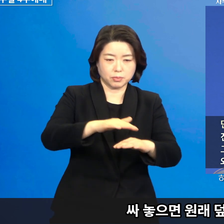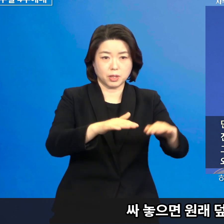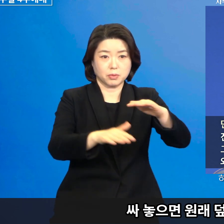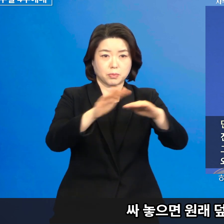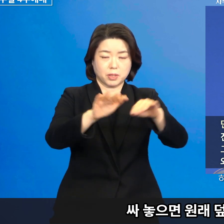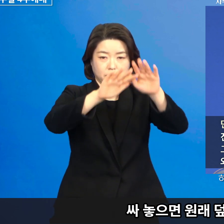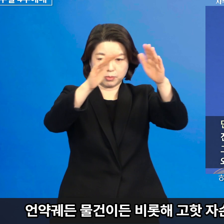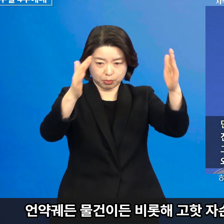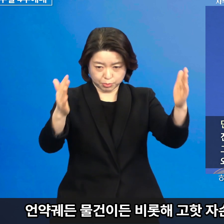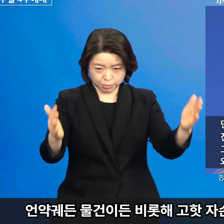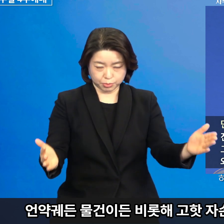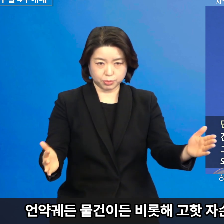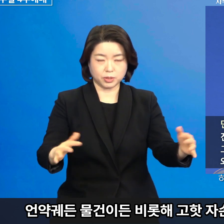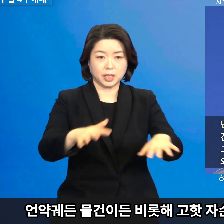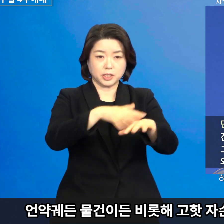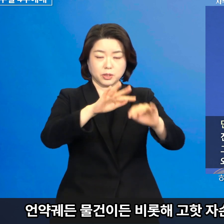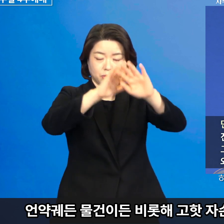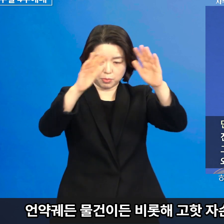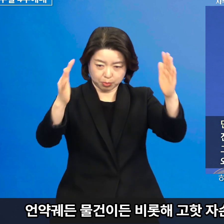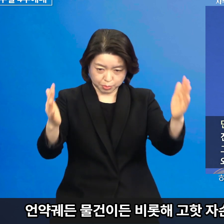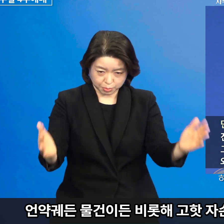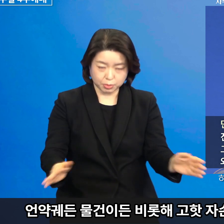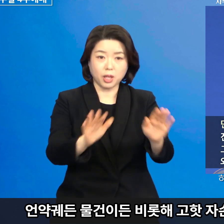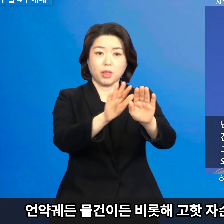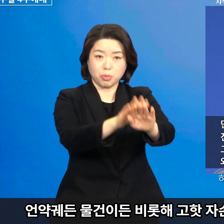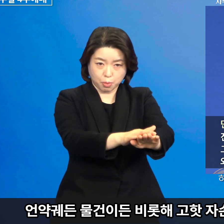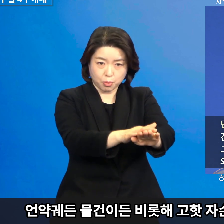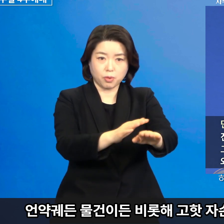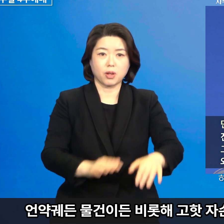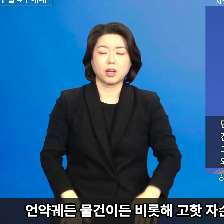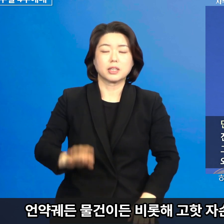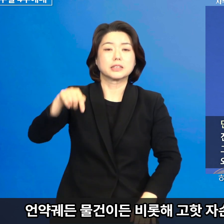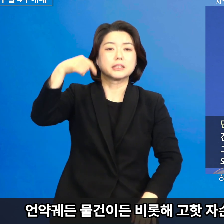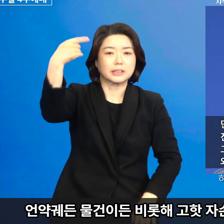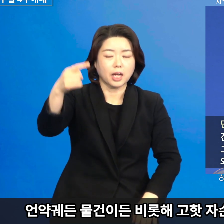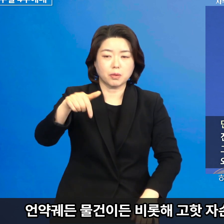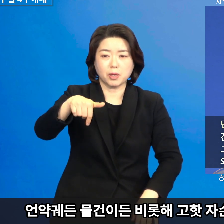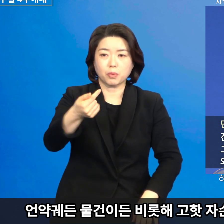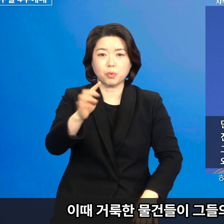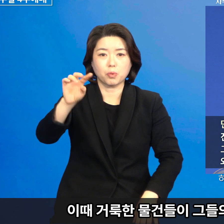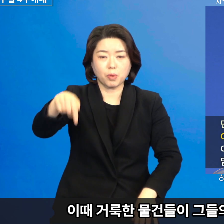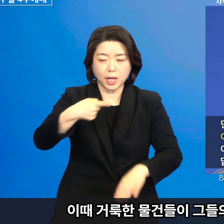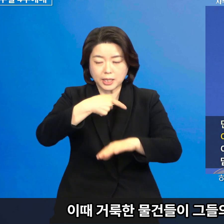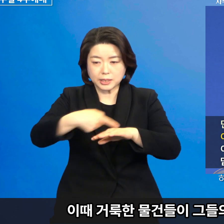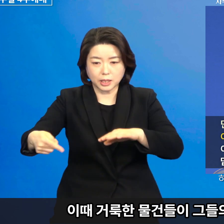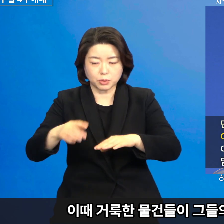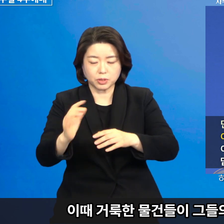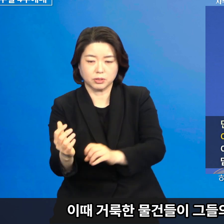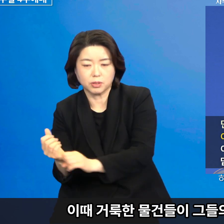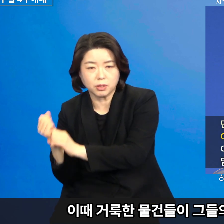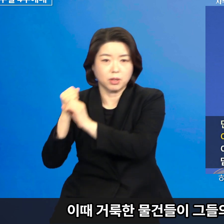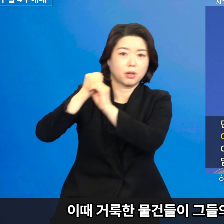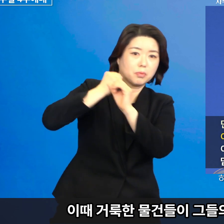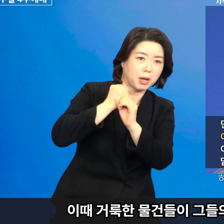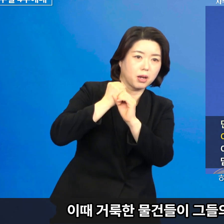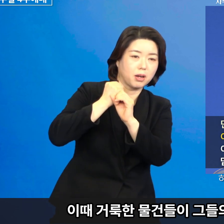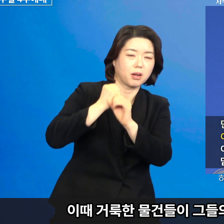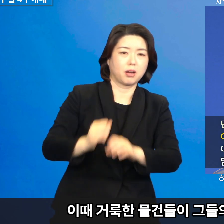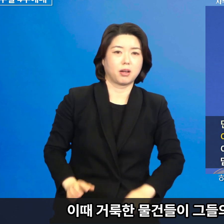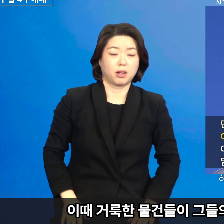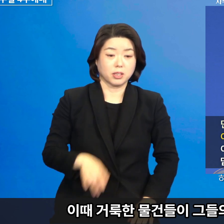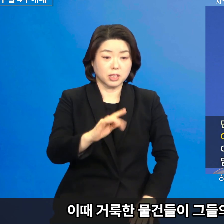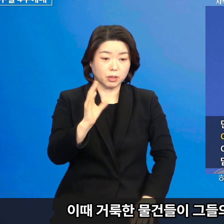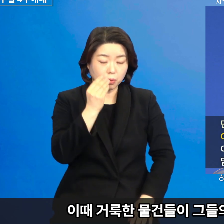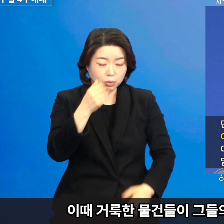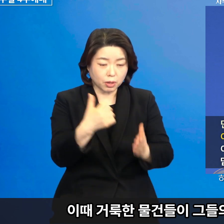덮게 돼 있습니다. 언약궤든 물건이든 비로소 고핫 자손이 와서 그것들을 둘러매고 간다. 이때 거룩한 물건들이 그들의 몸에